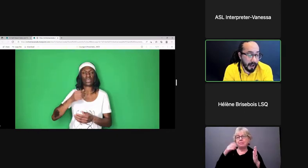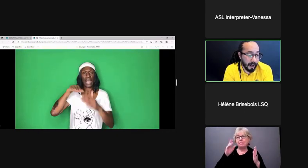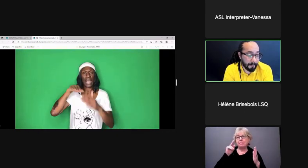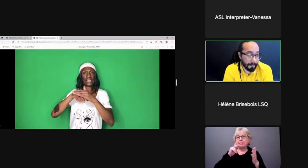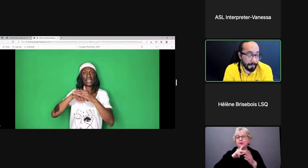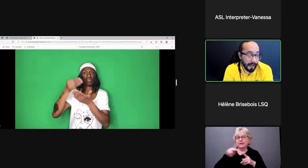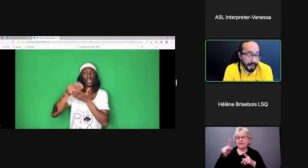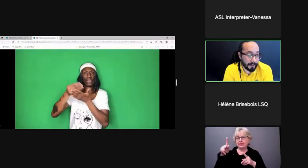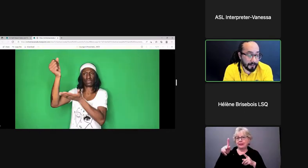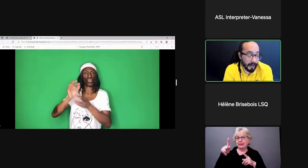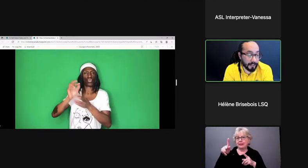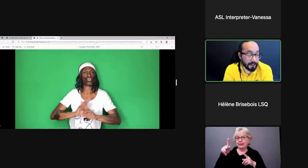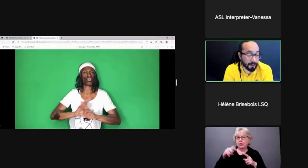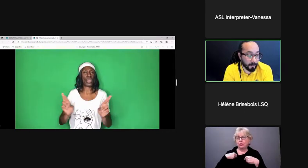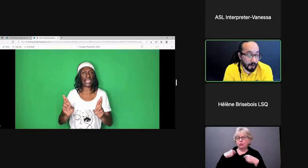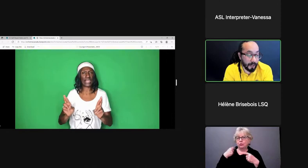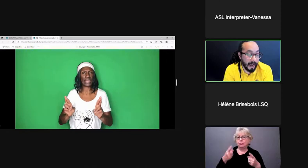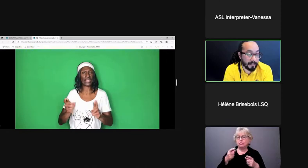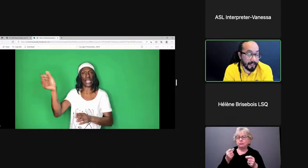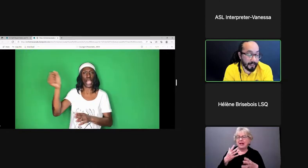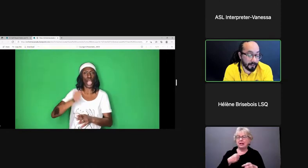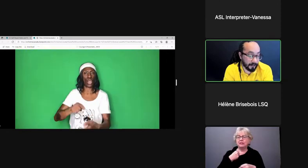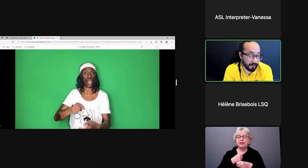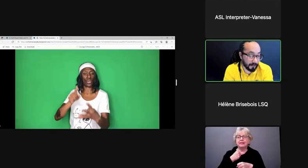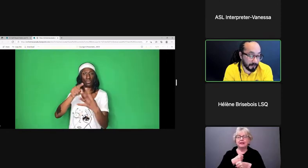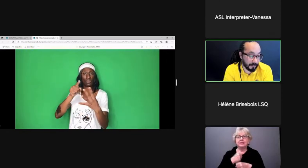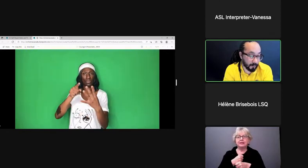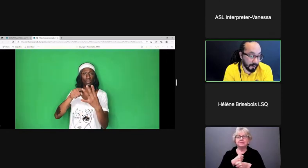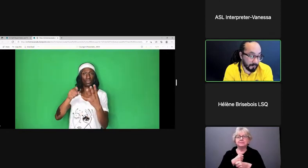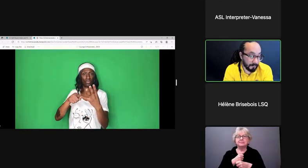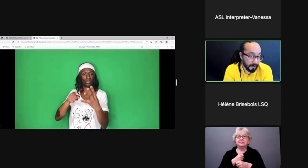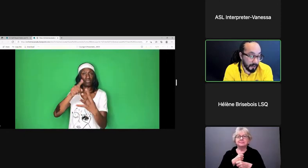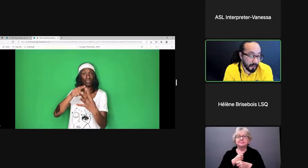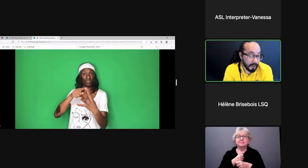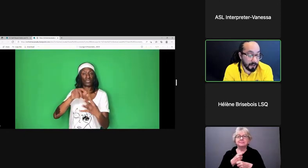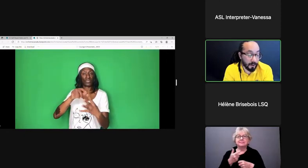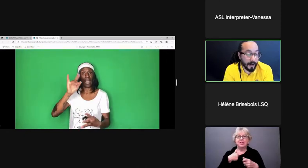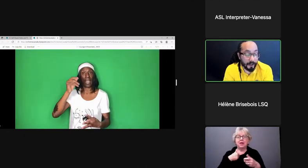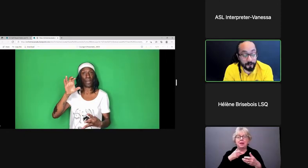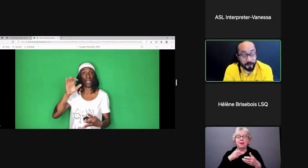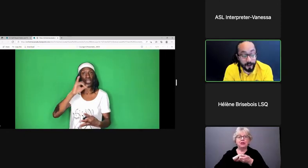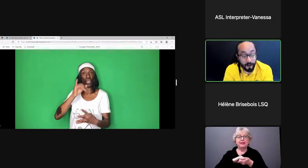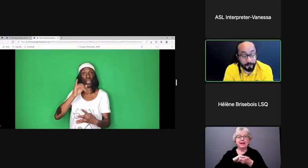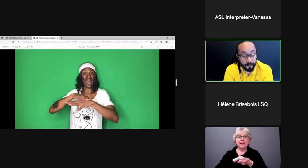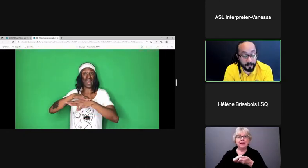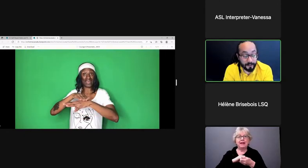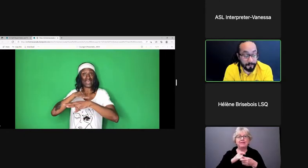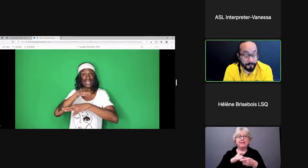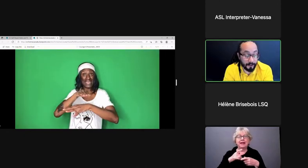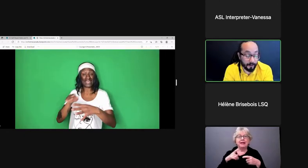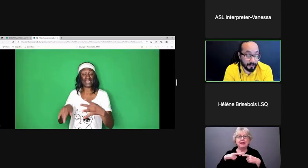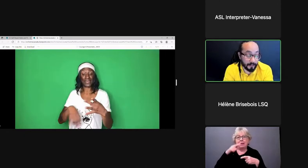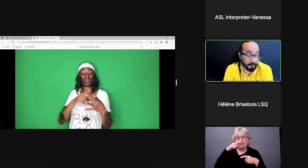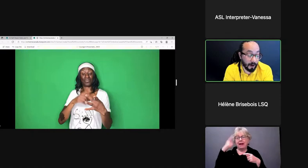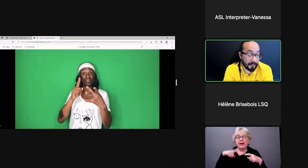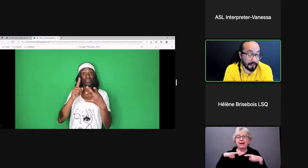quelques années et je suis partenaire avec Black Lives Matter Canada